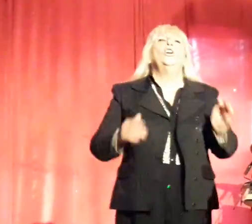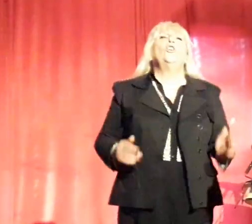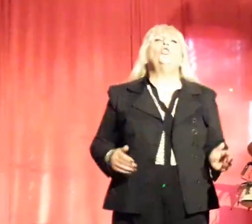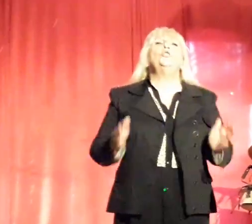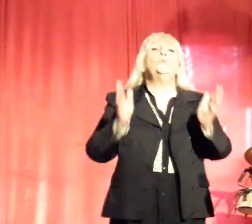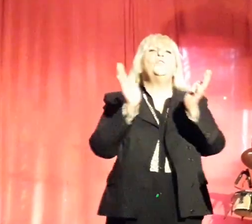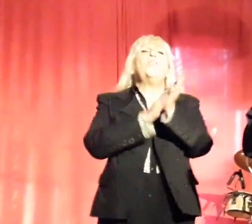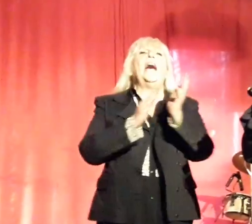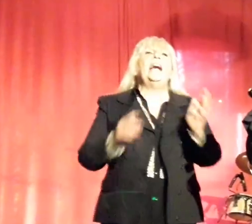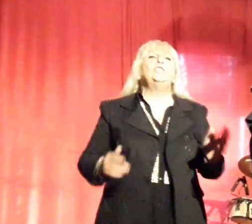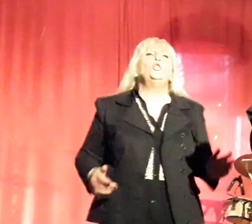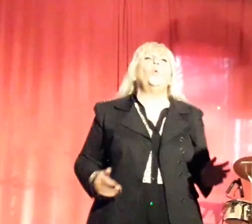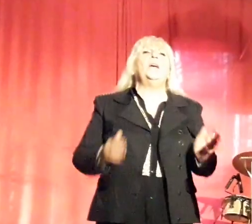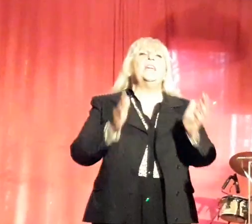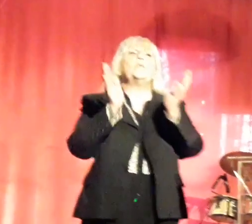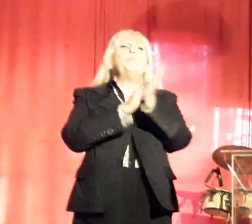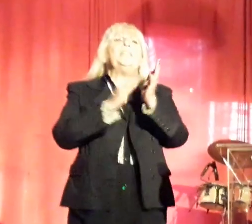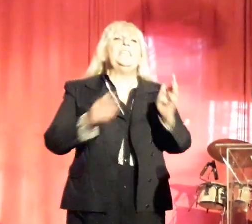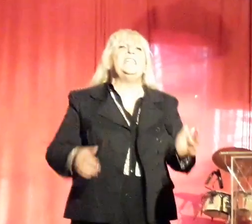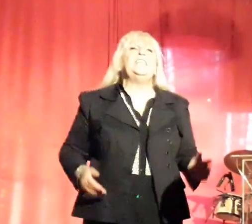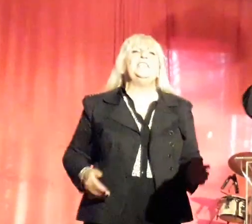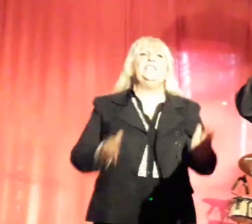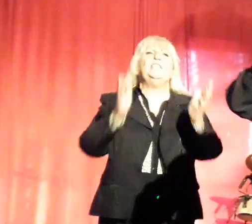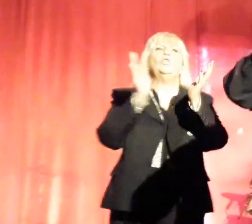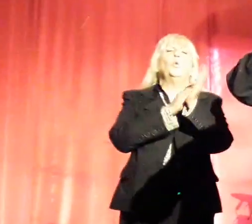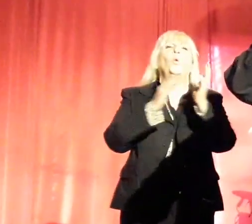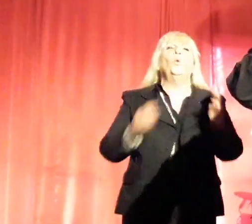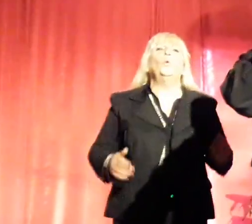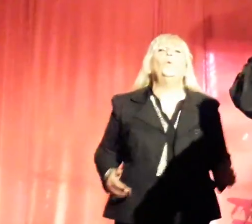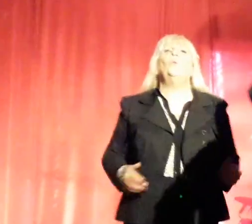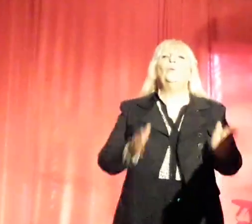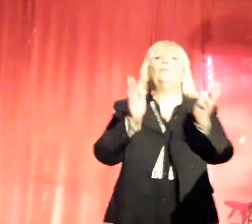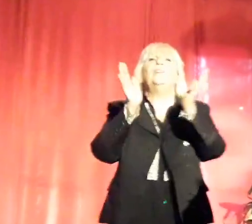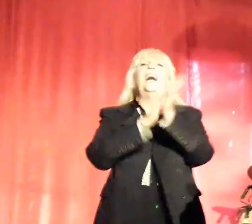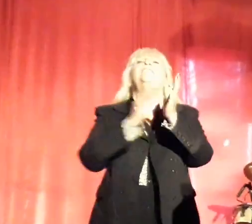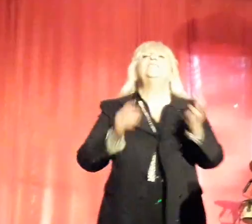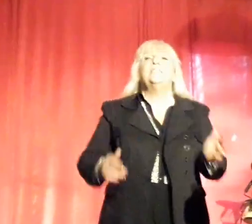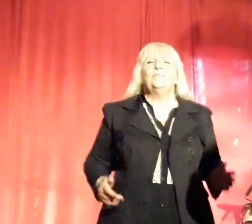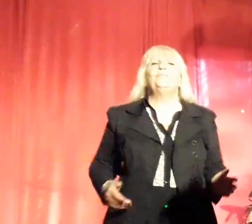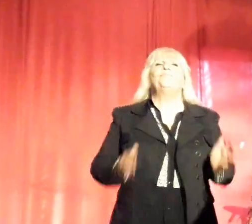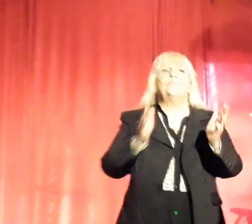Santo Espíritu.